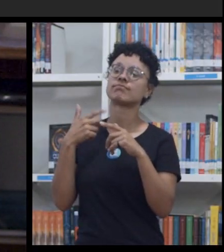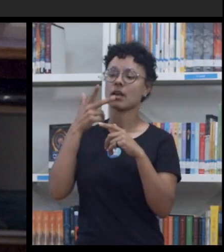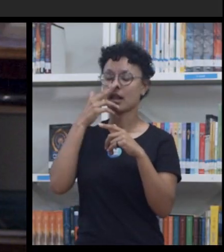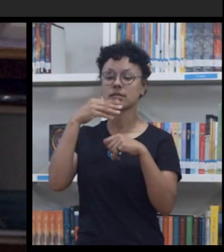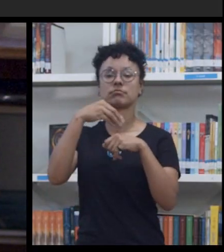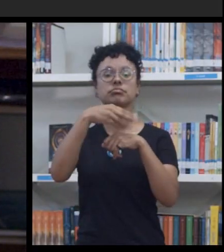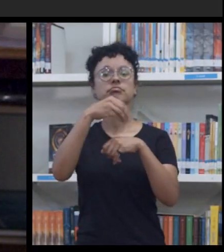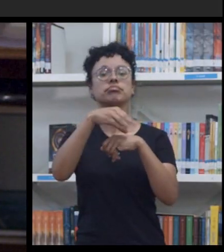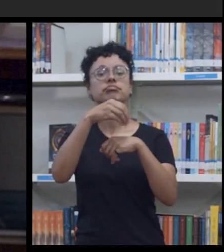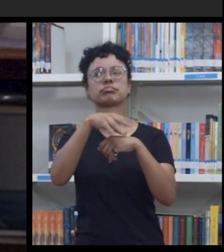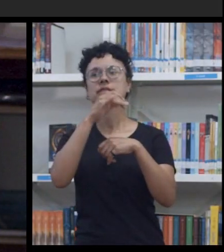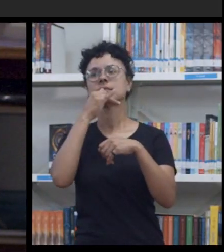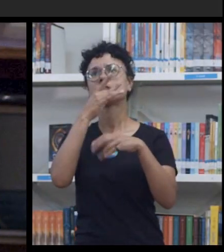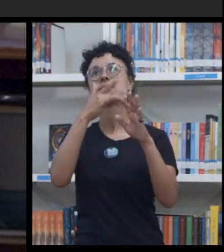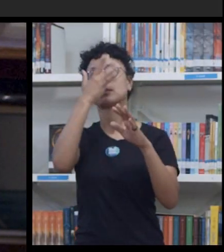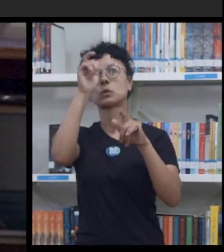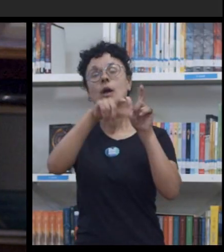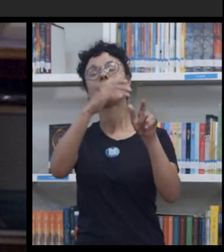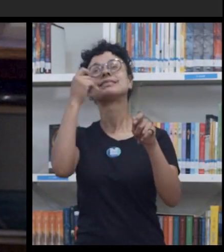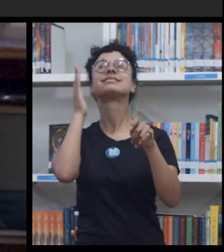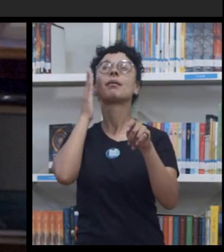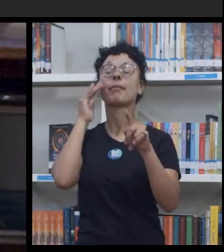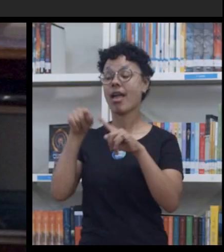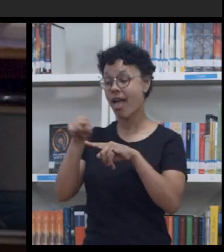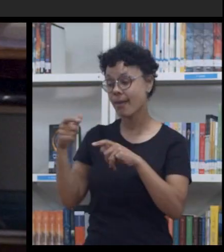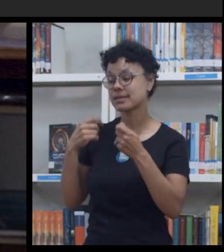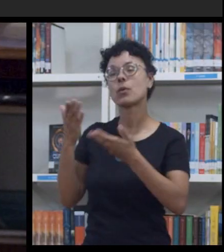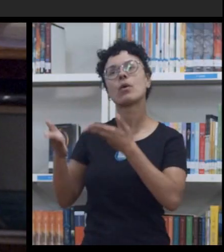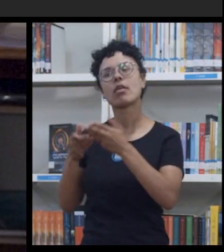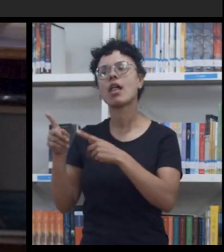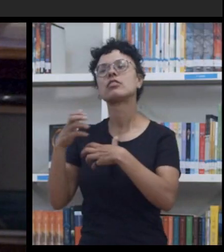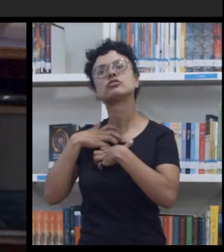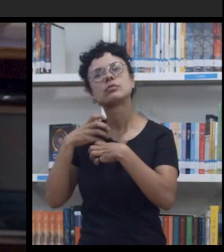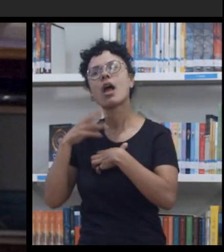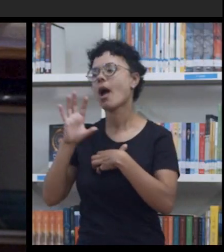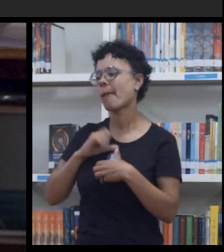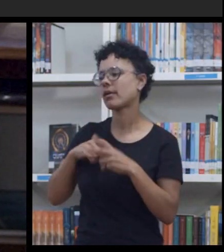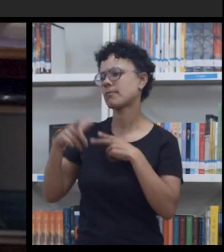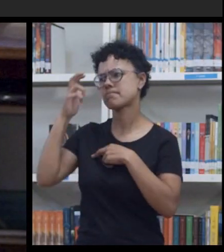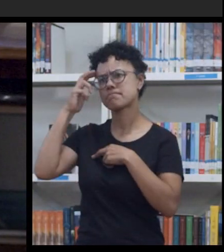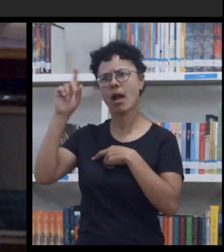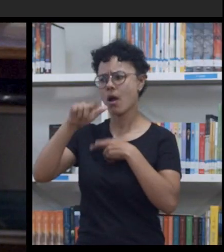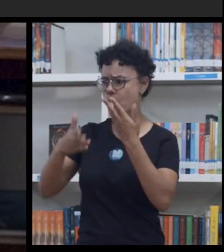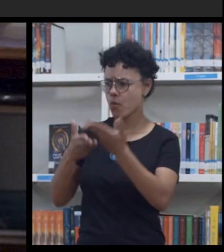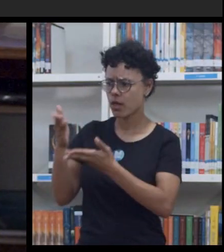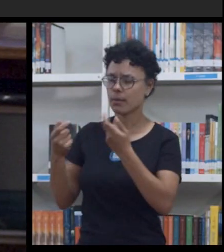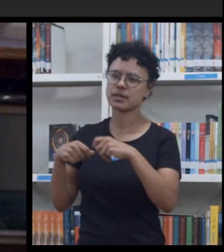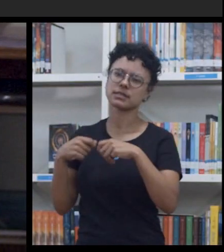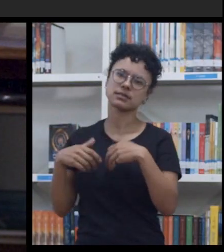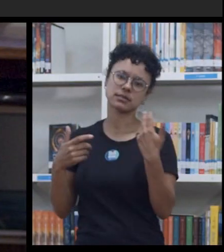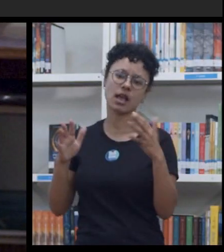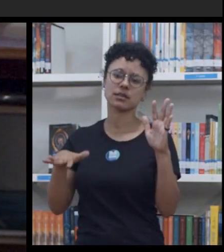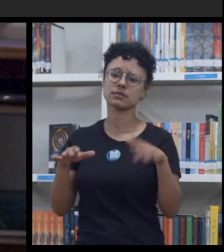orientar as pessoas, que as pessoas entendam que essas criaturas têm sentimento, têm inteligência, e de repente toda